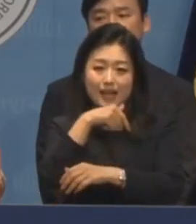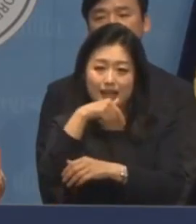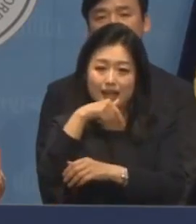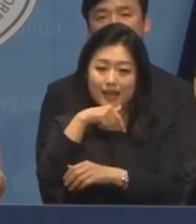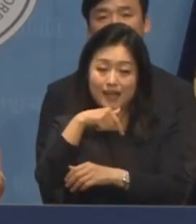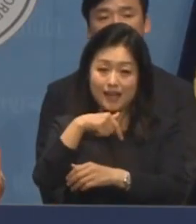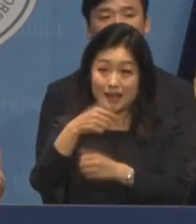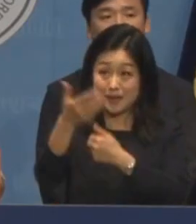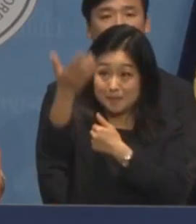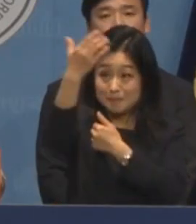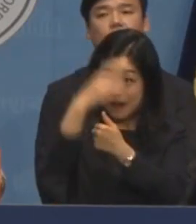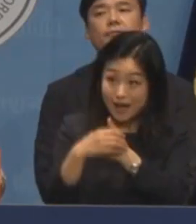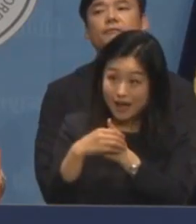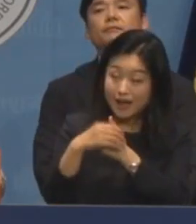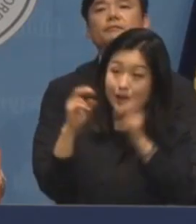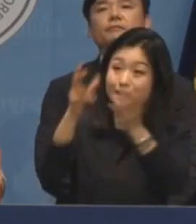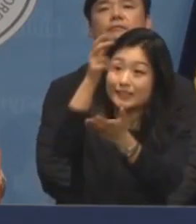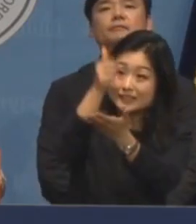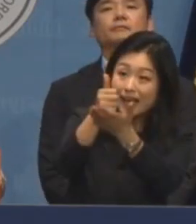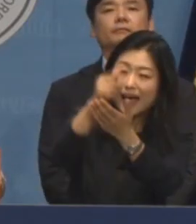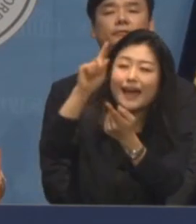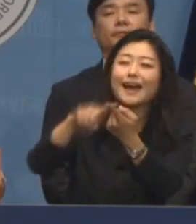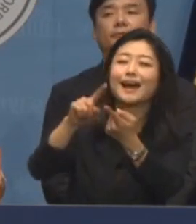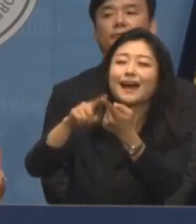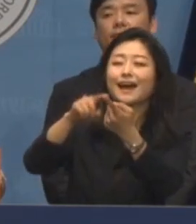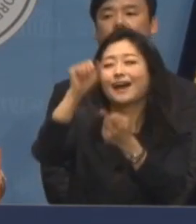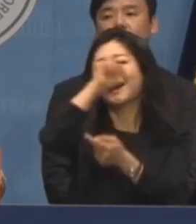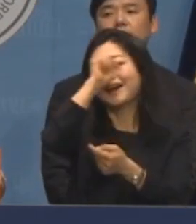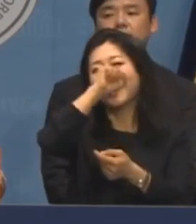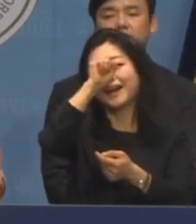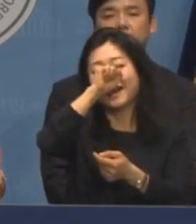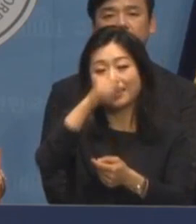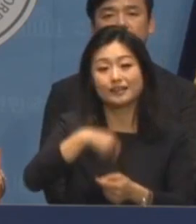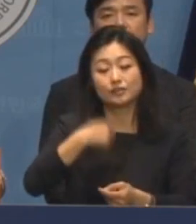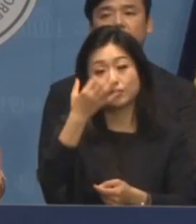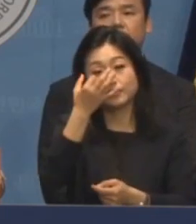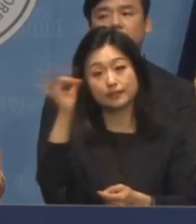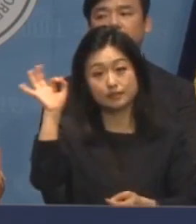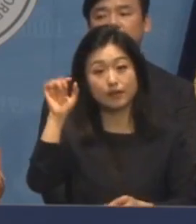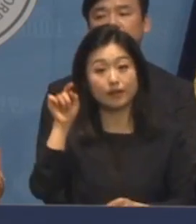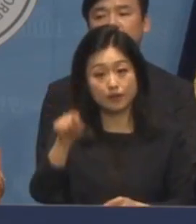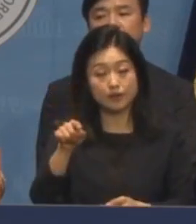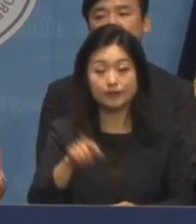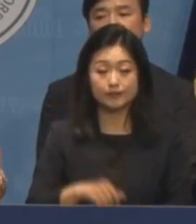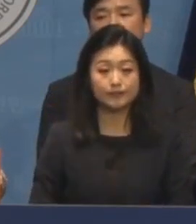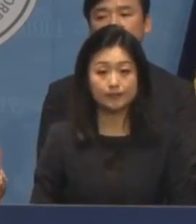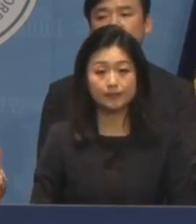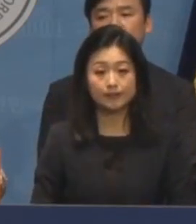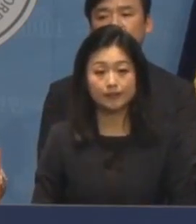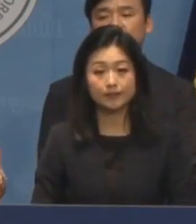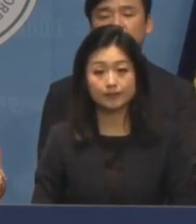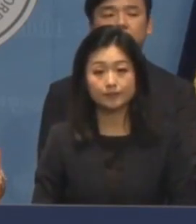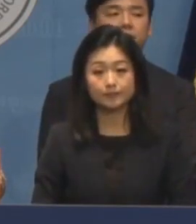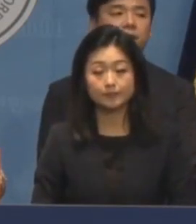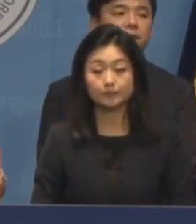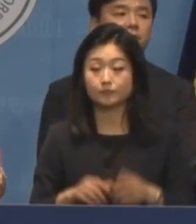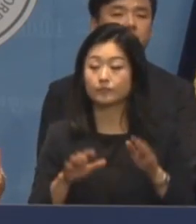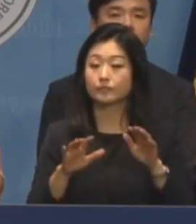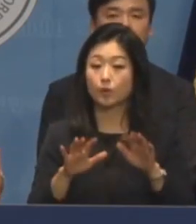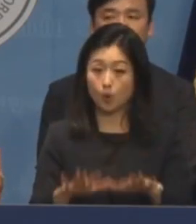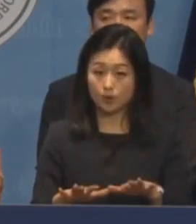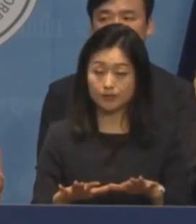사람들의 의견을 그대로 받아주겠다라는 것을 스스로 증명한 꼴입니다.